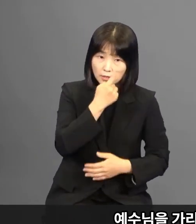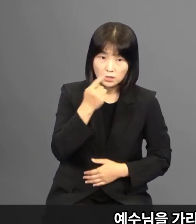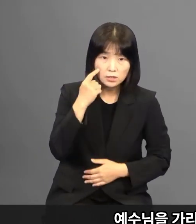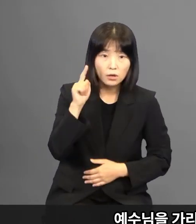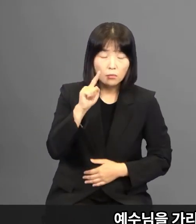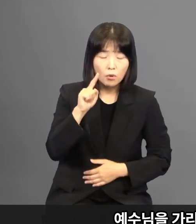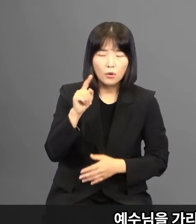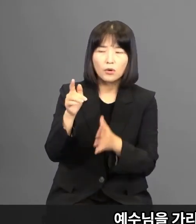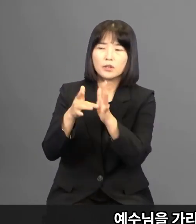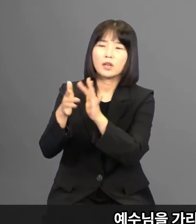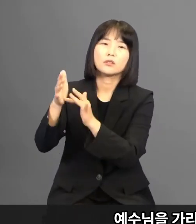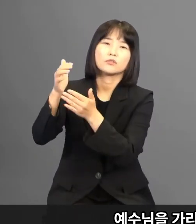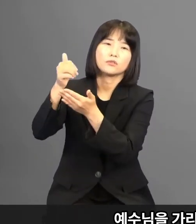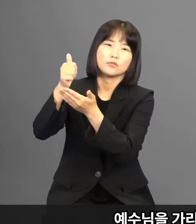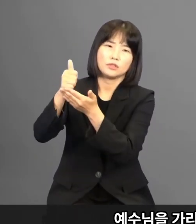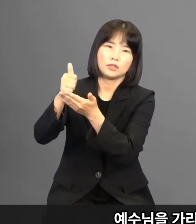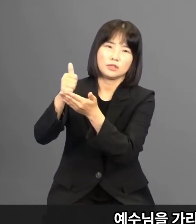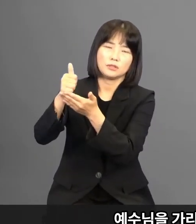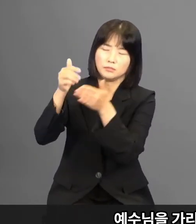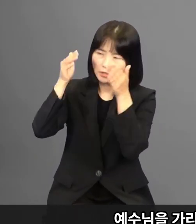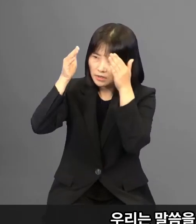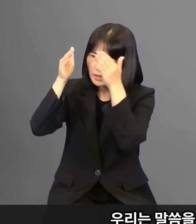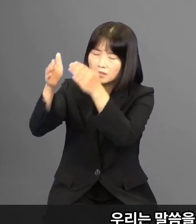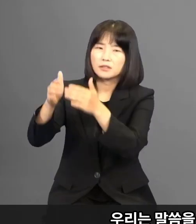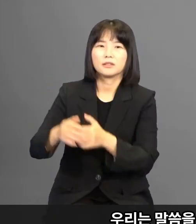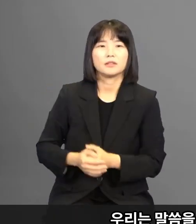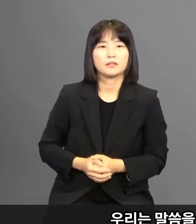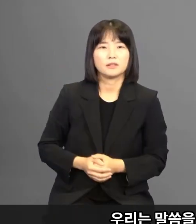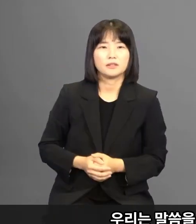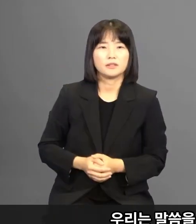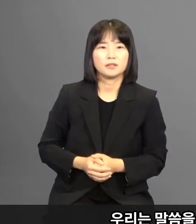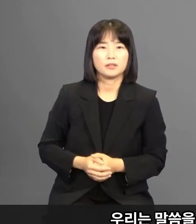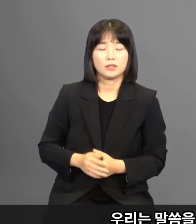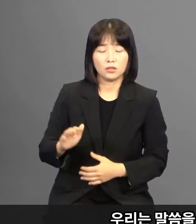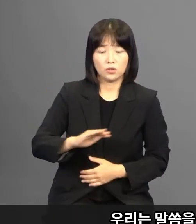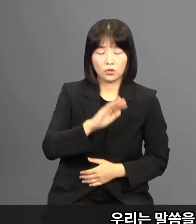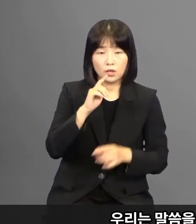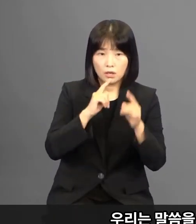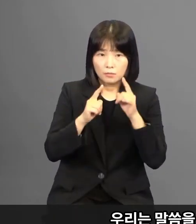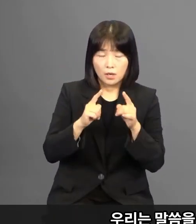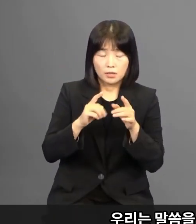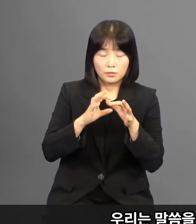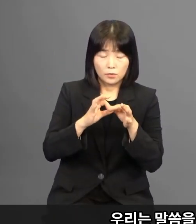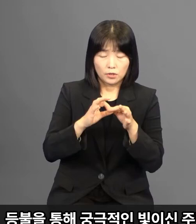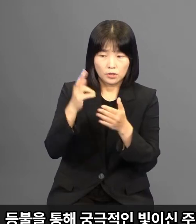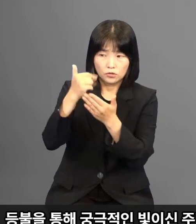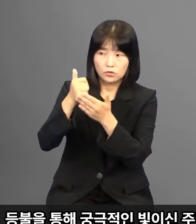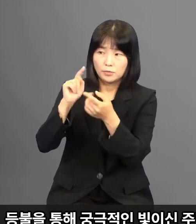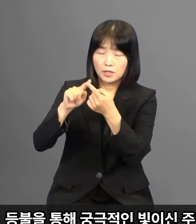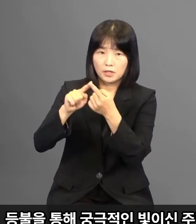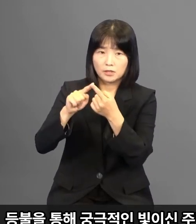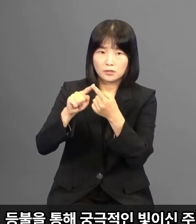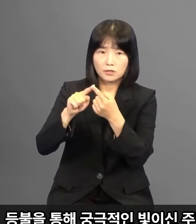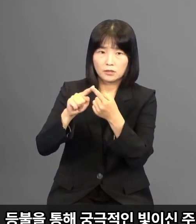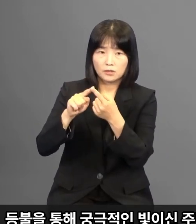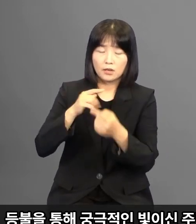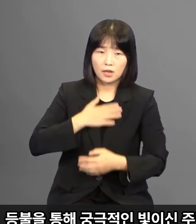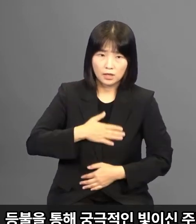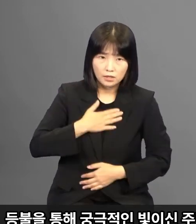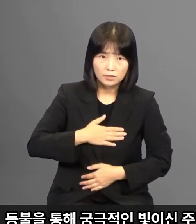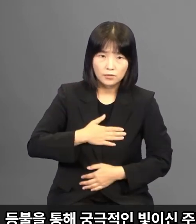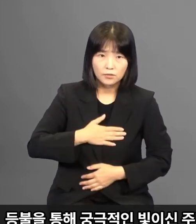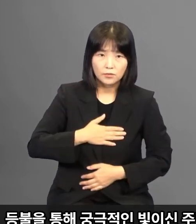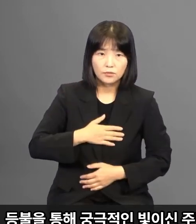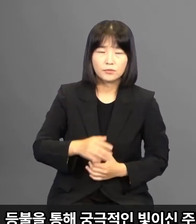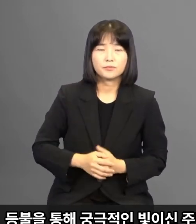예수님을 가리키는 손가락이었던 것이죠. 우리는 말씀을 통해 주님을 알게 되어지고 등불을 통해 궁극적인